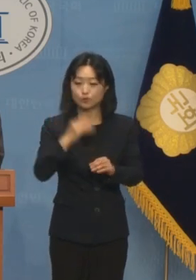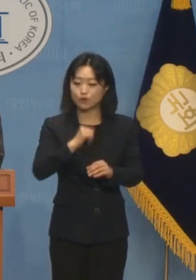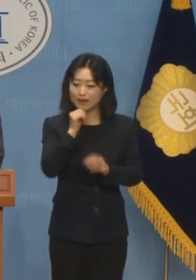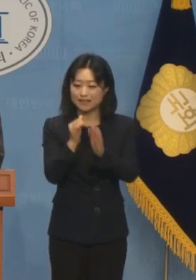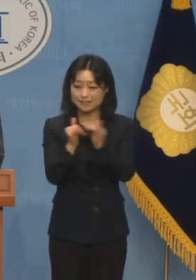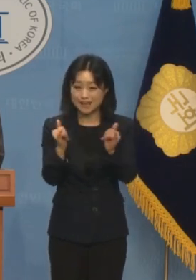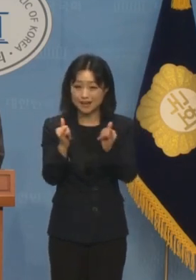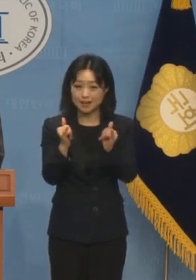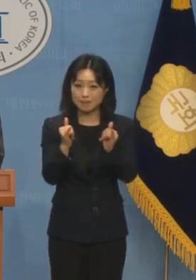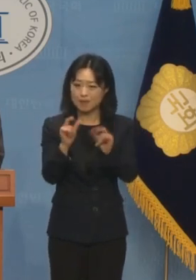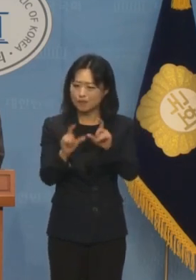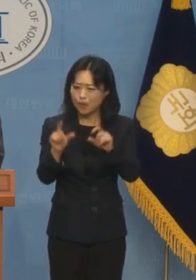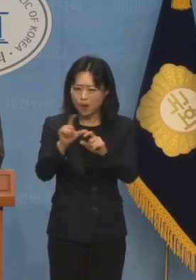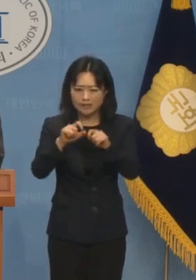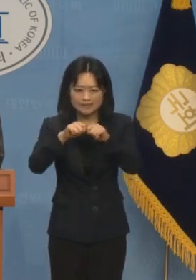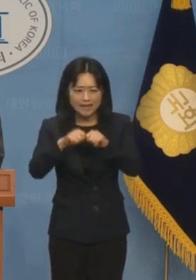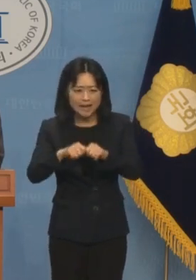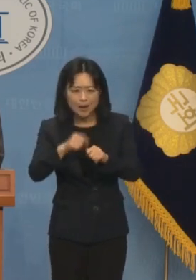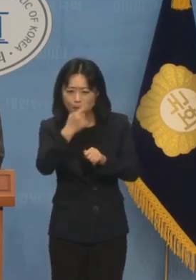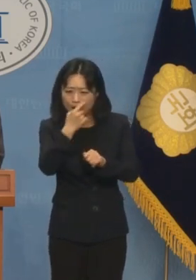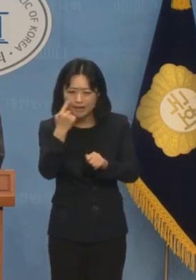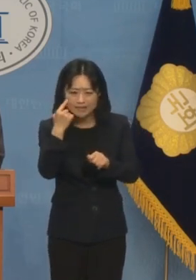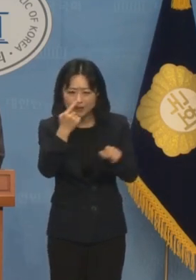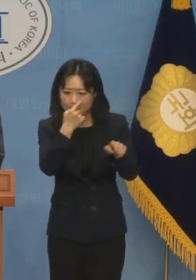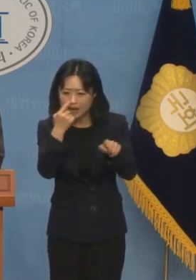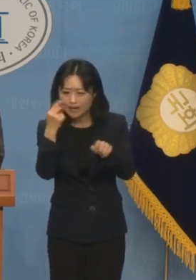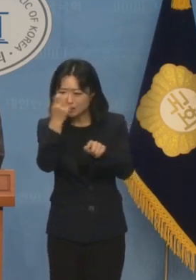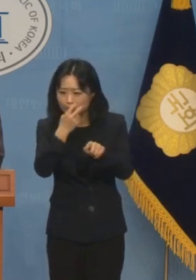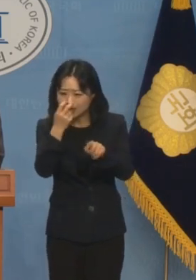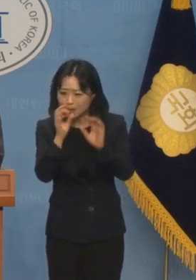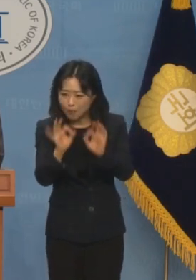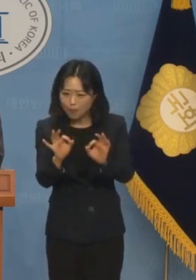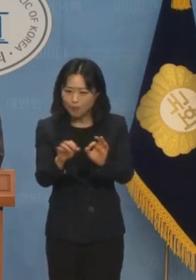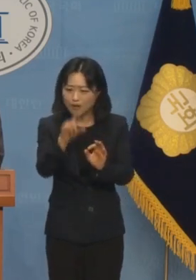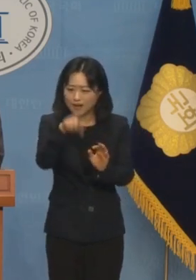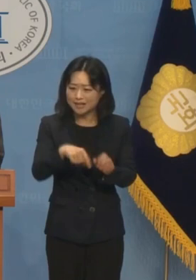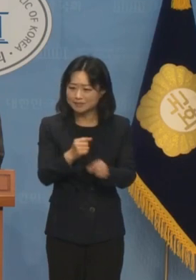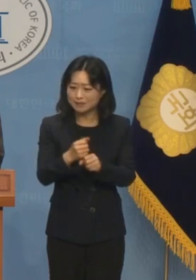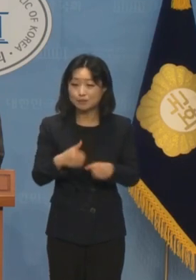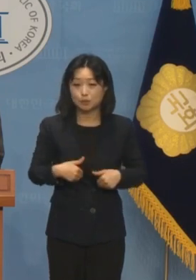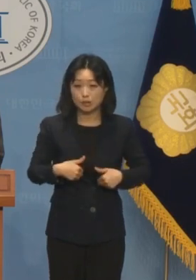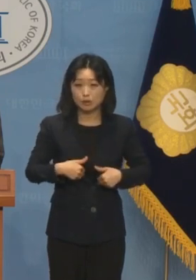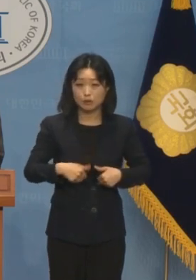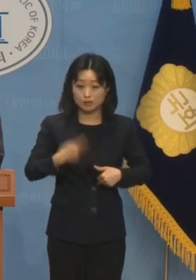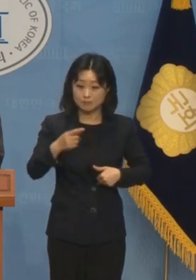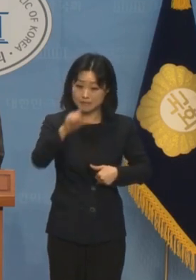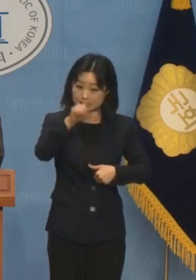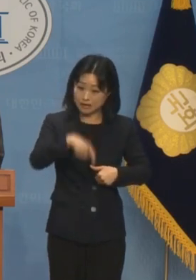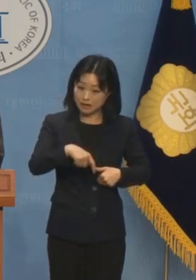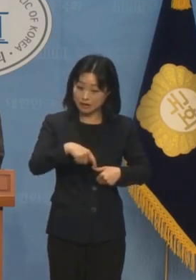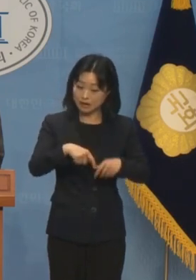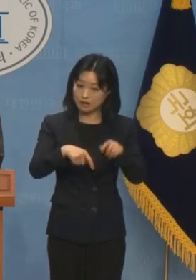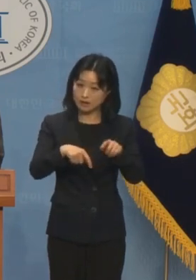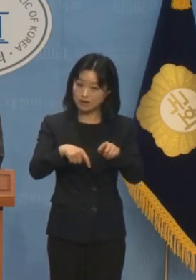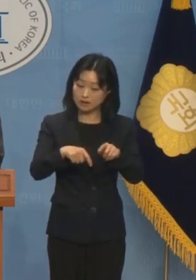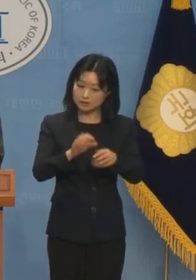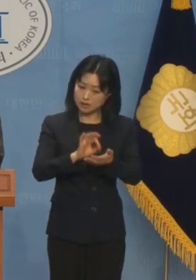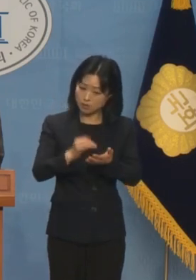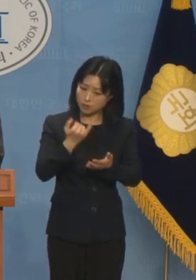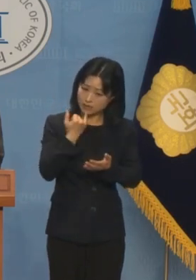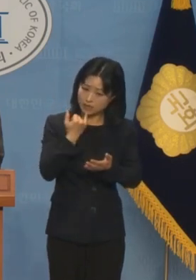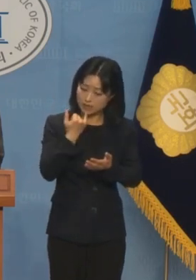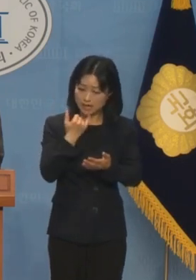저소득층이라면 고려할 게 더 늘어납니다. 그러고 난 뒤에도 사용하면서 내 카드가 이 역에서 사용이